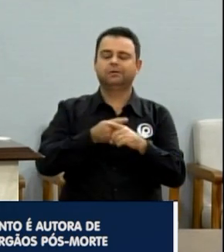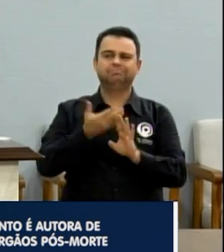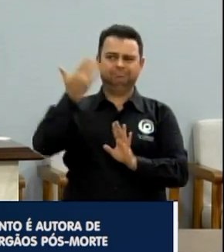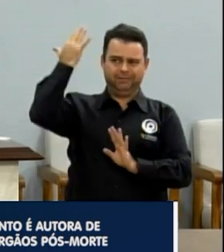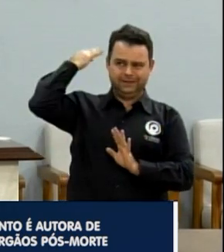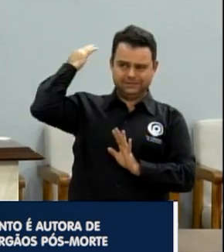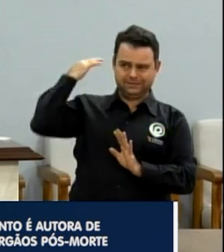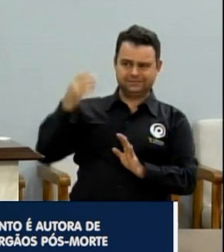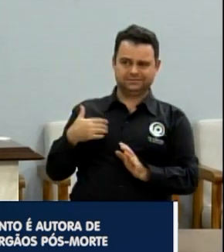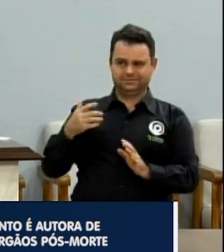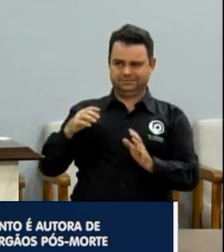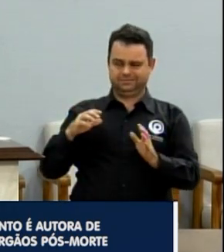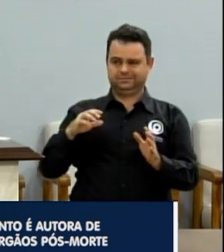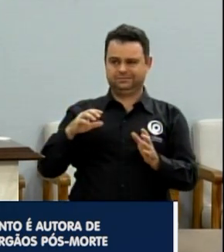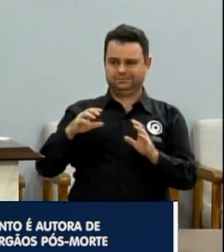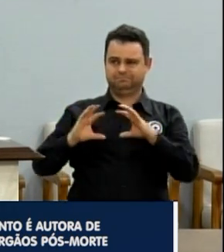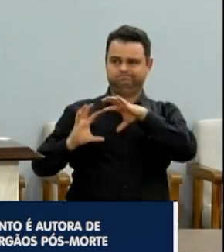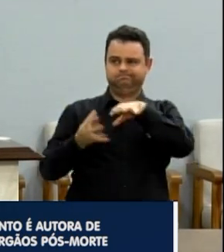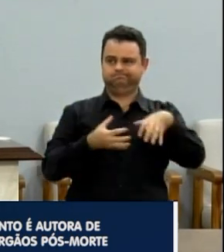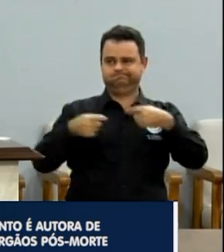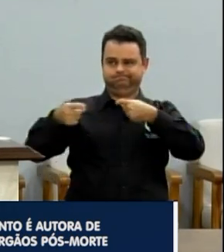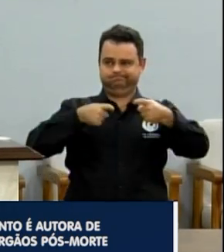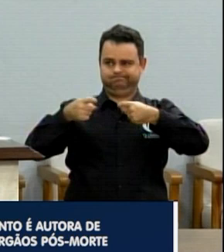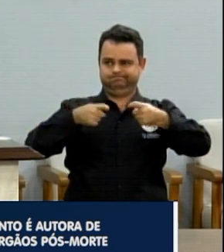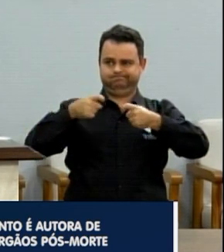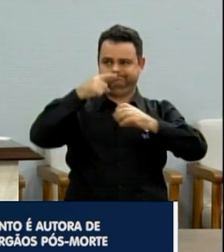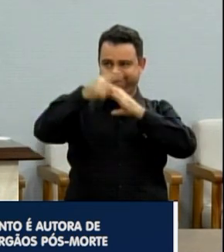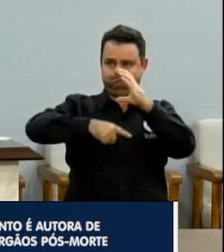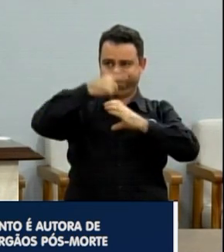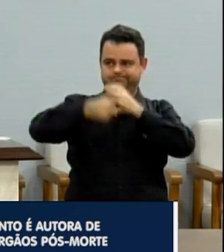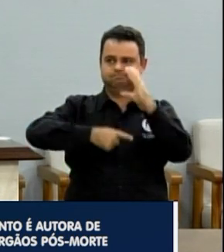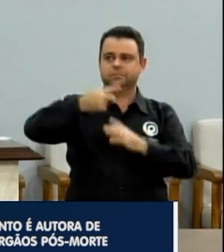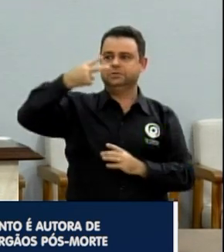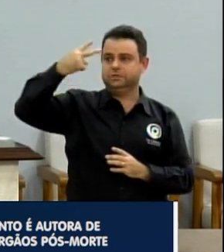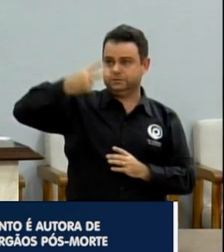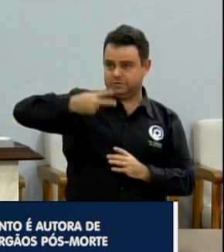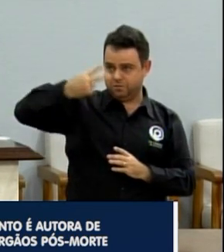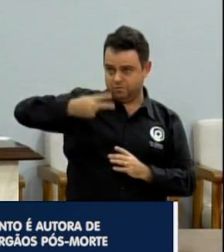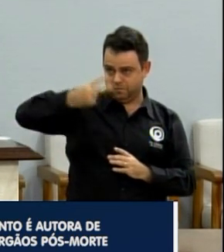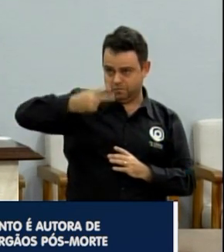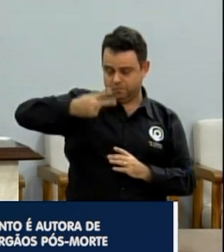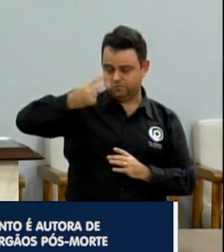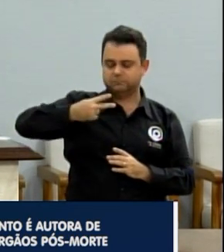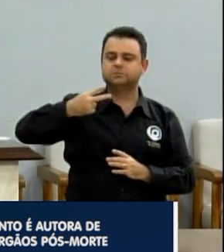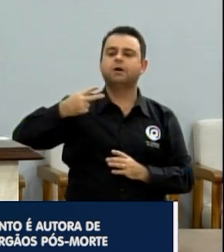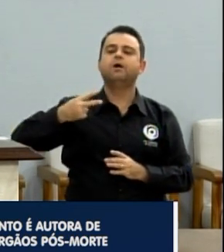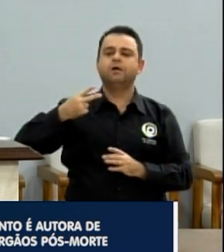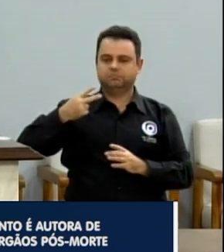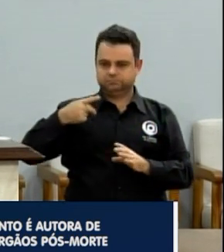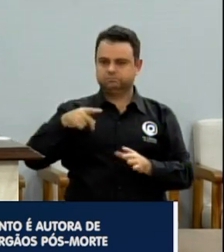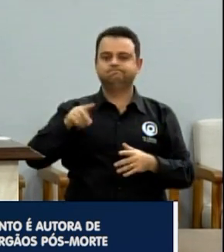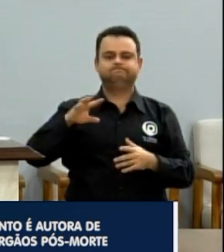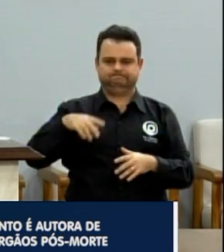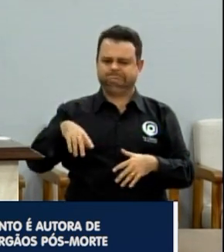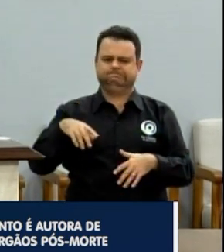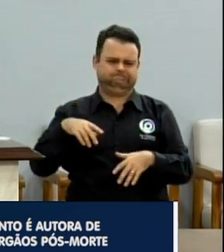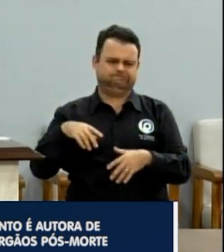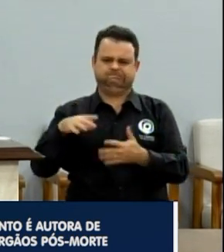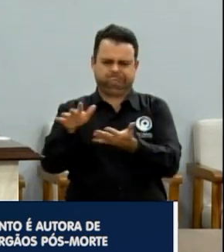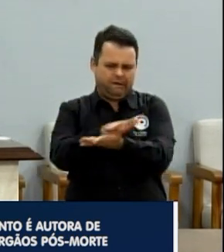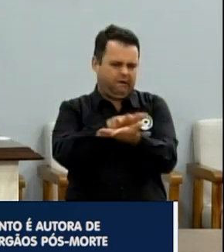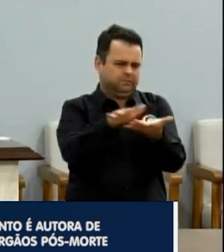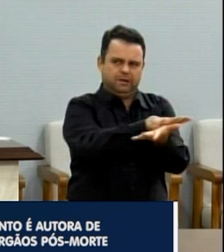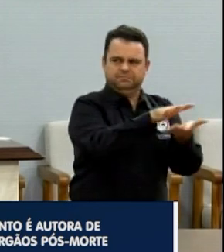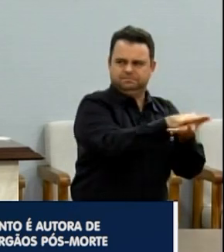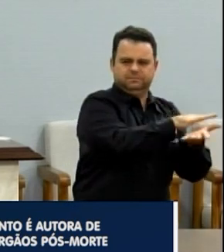nós tivéssemos o direito à tão aclamada autodeterminação, autonomia corporal, o direito ao próprio corpo. No entanto, em